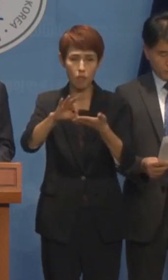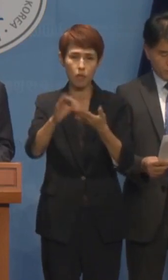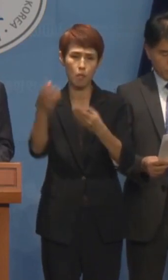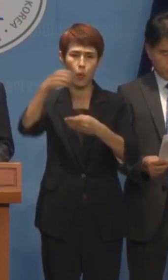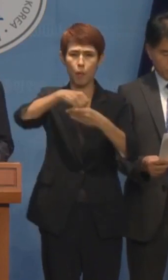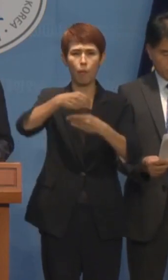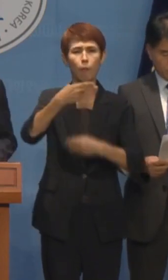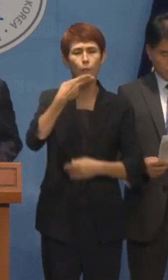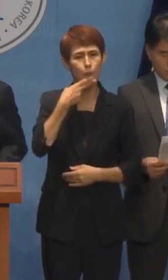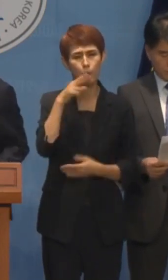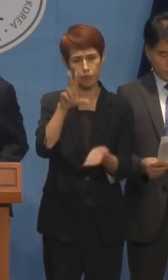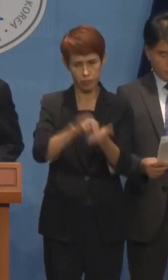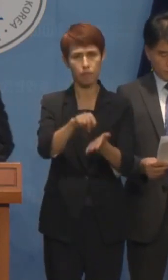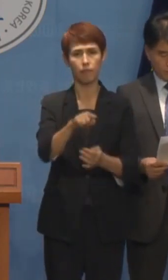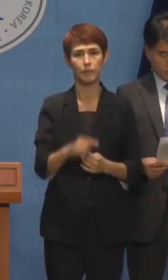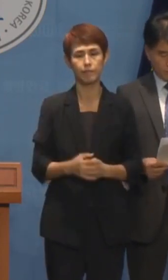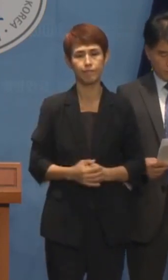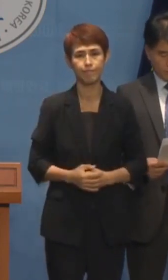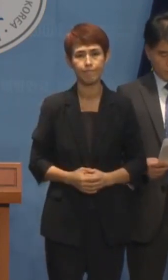반영하지 않았다.